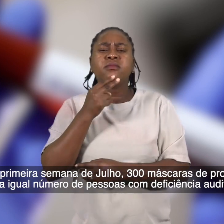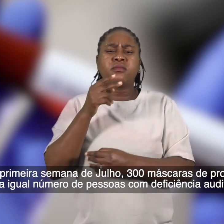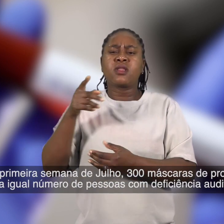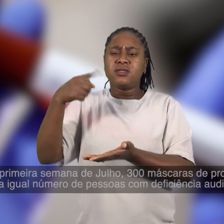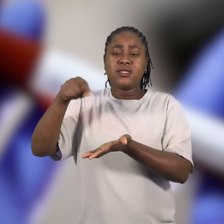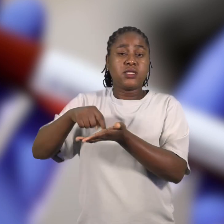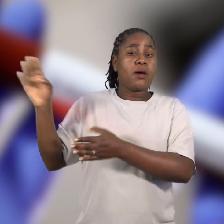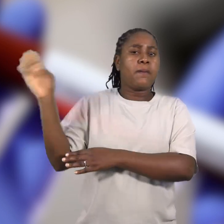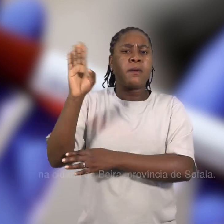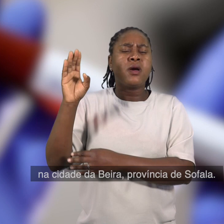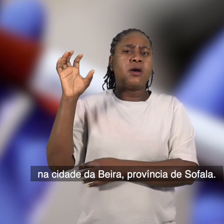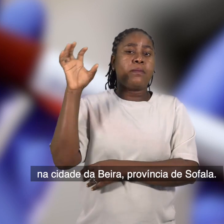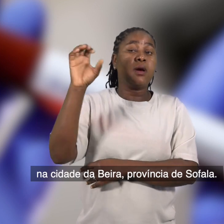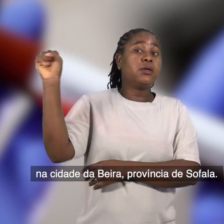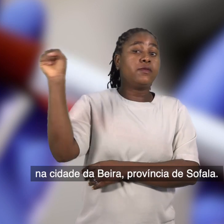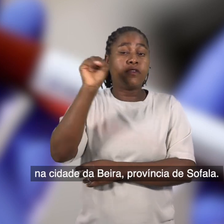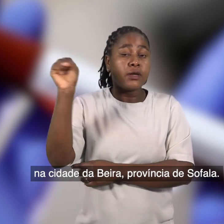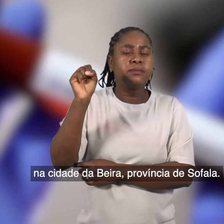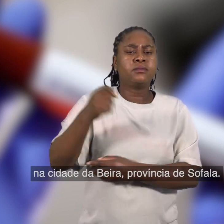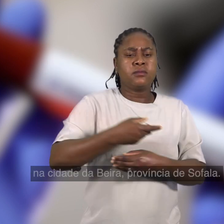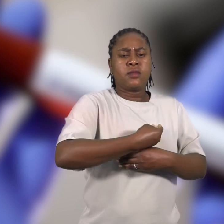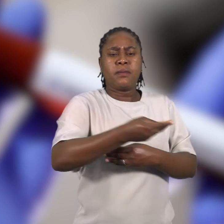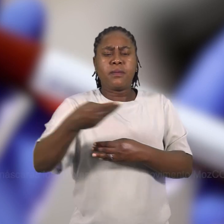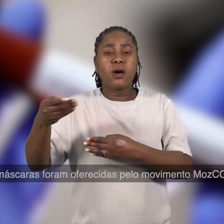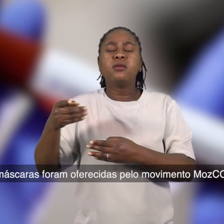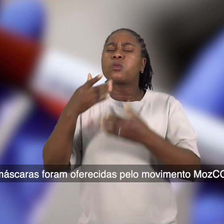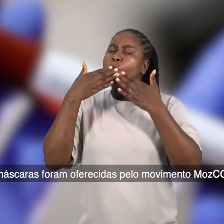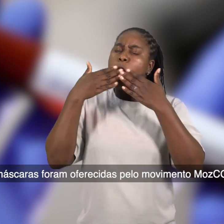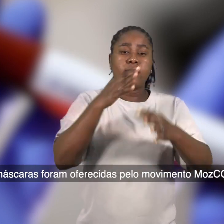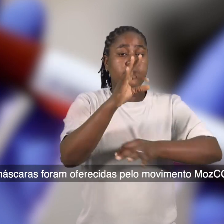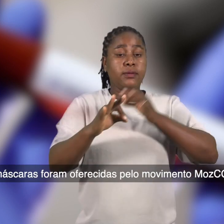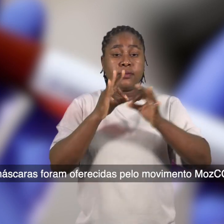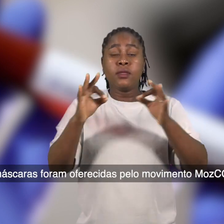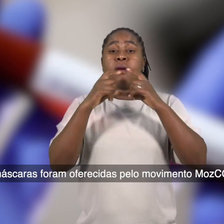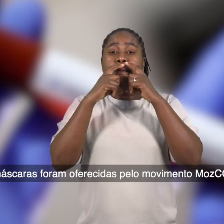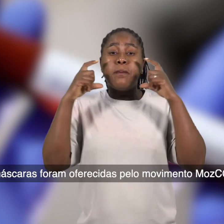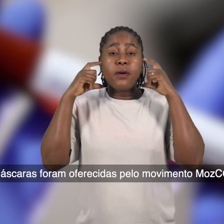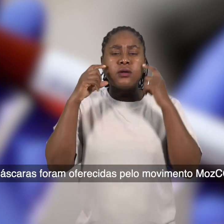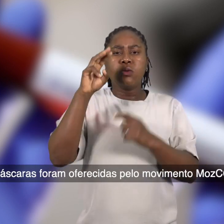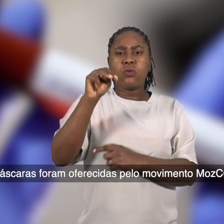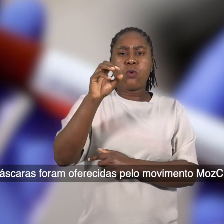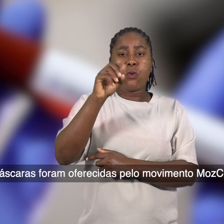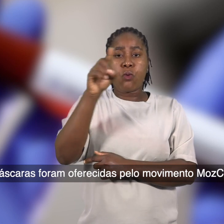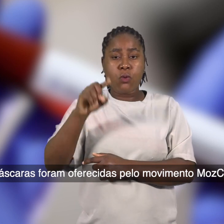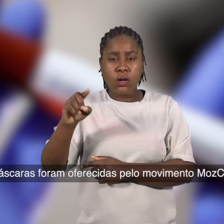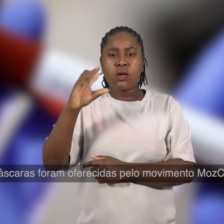auditiva na cidade da Beira, província de Sofala. As máscaras foram oferecidas pelo movimento Mós com Vida,